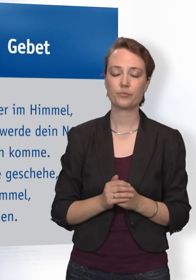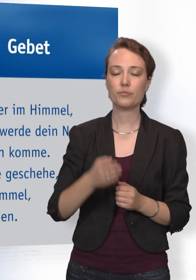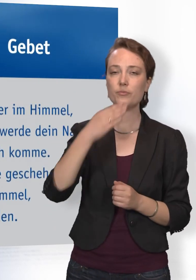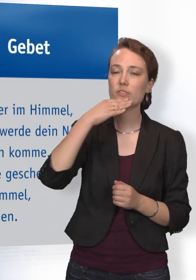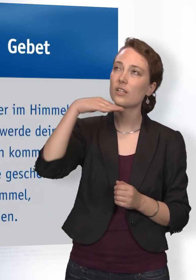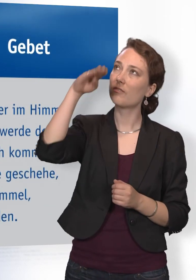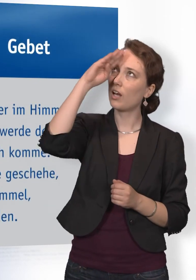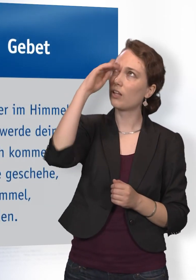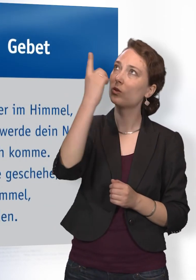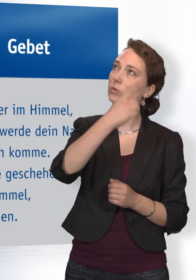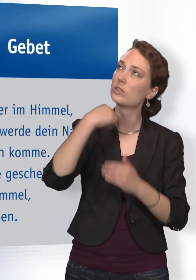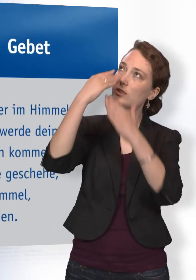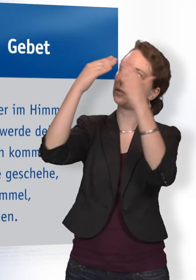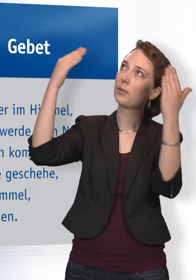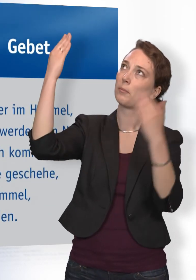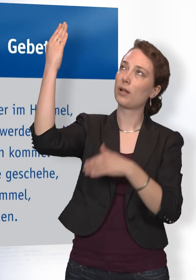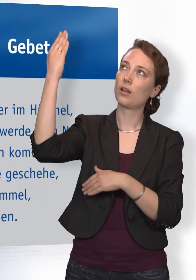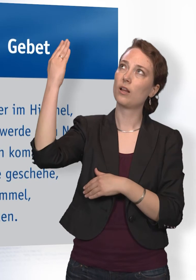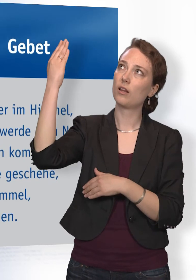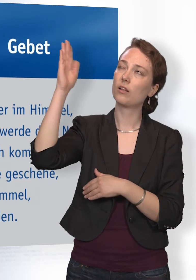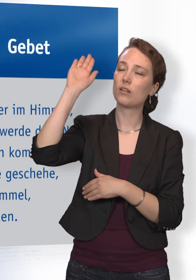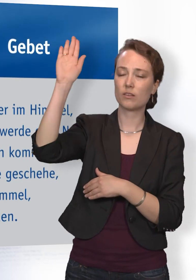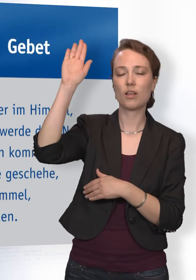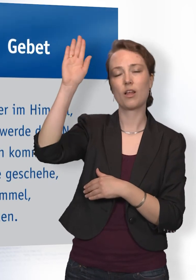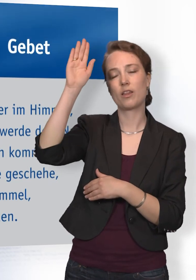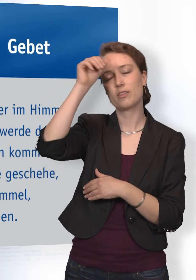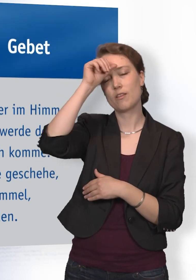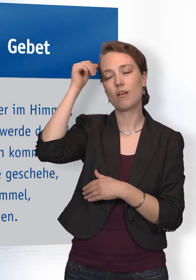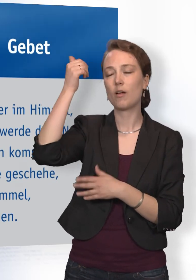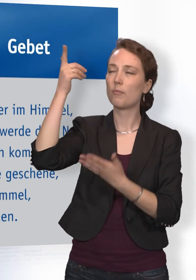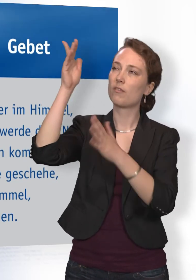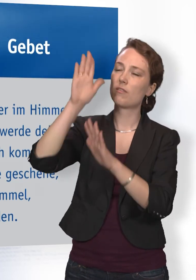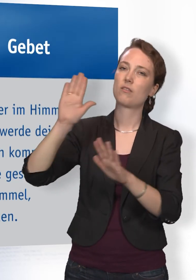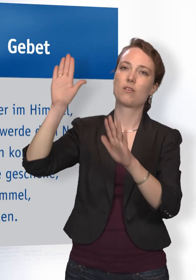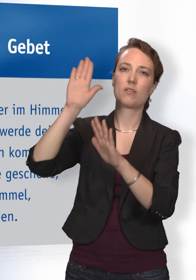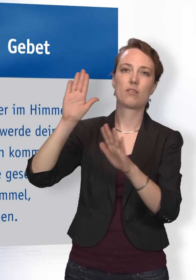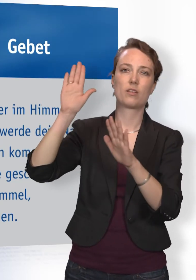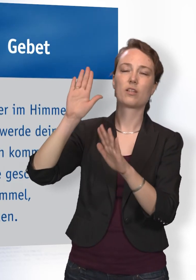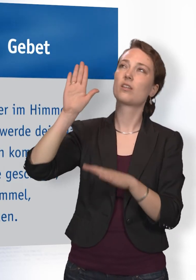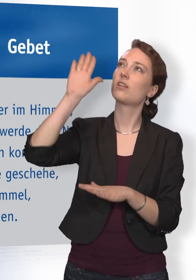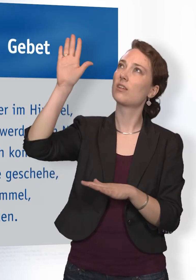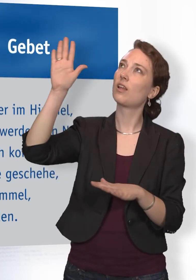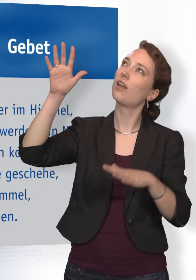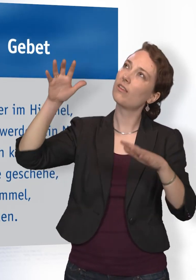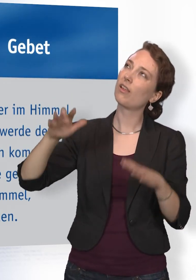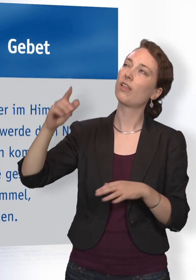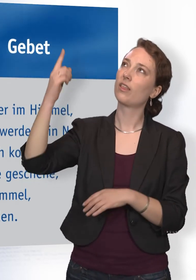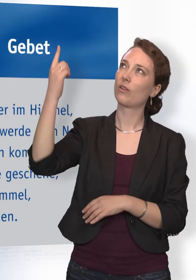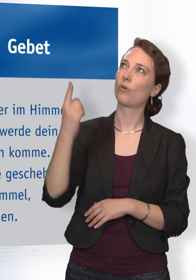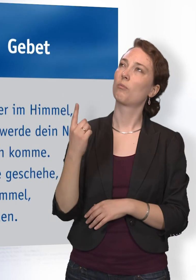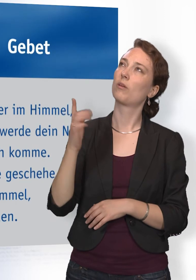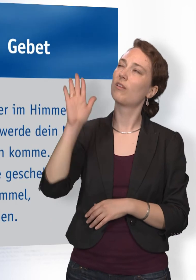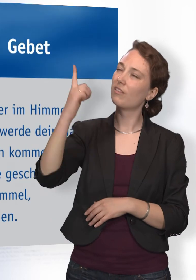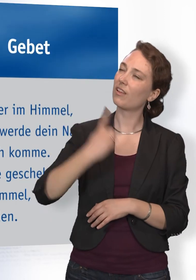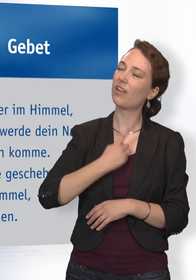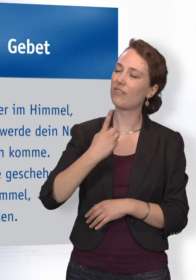Vater unser im Himmel, geheiligt werde dein Name. Dein Reich komme,